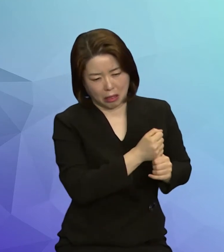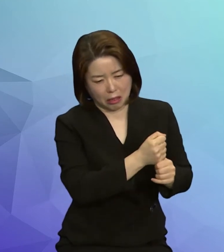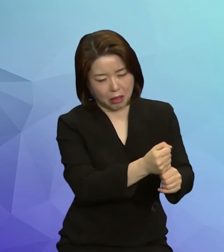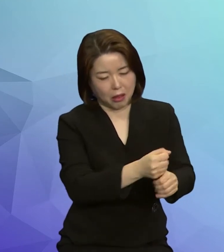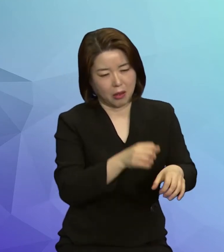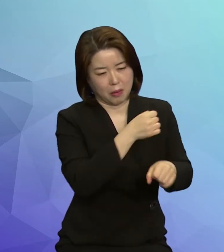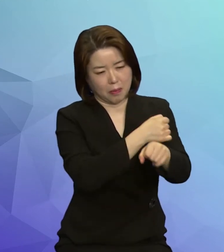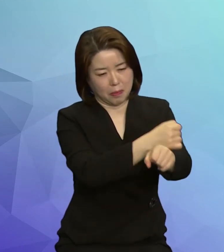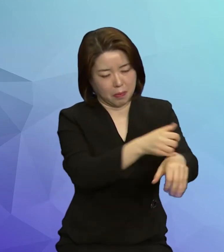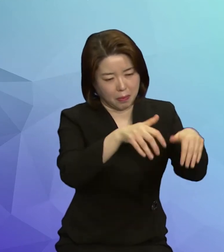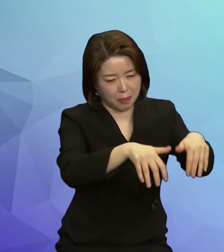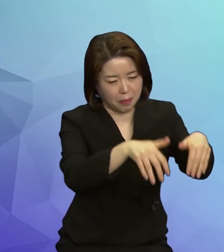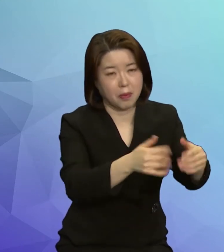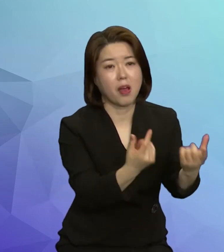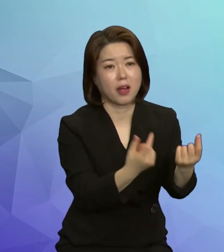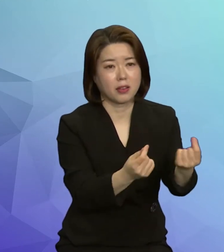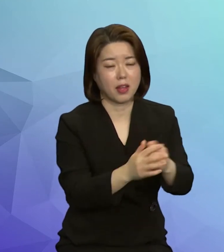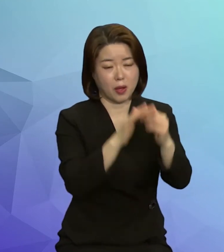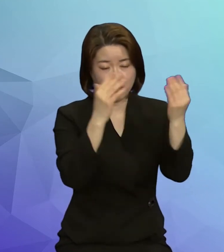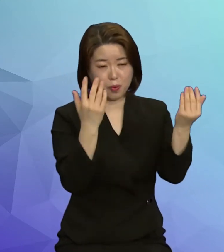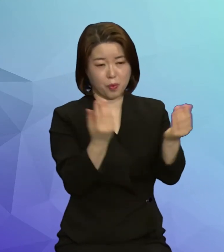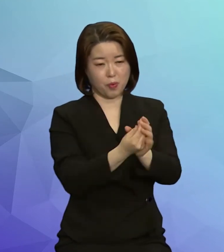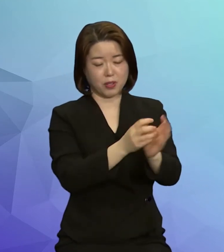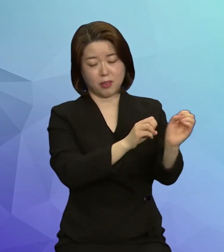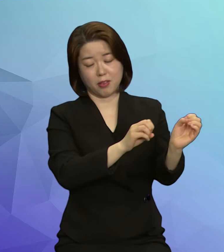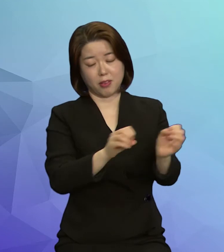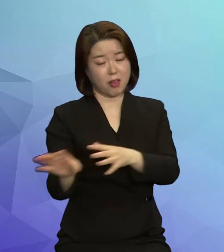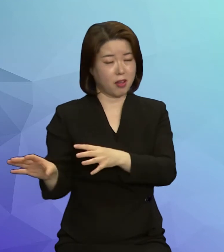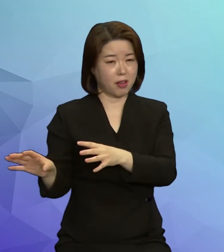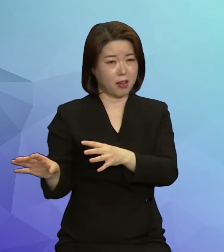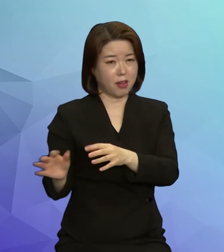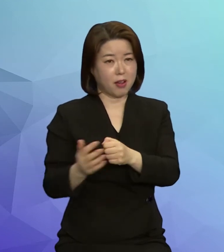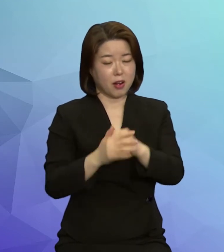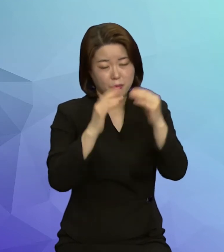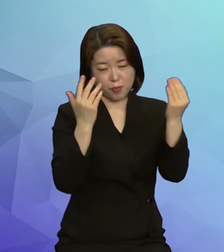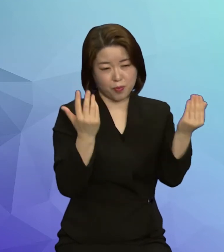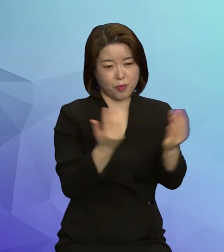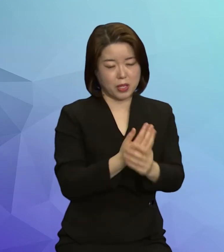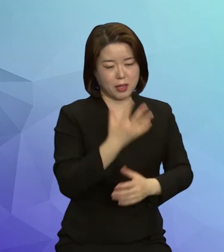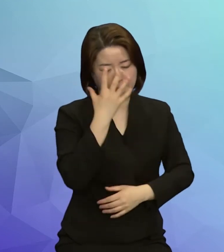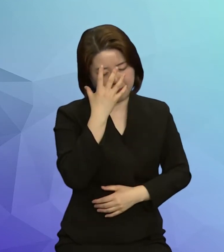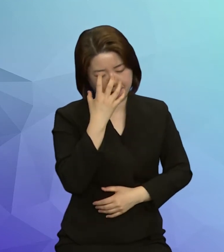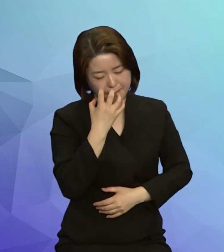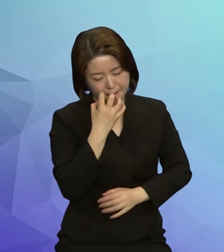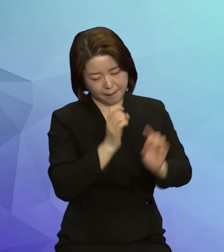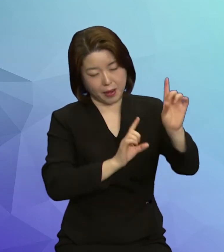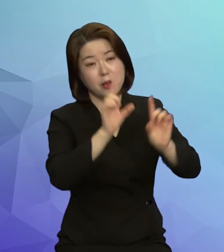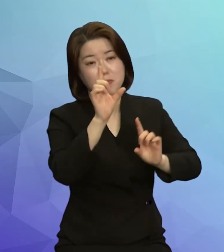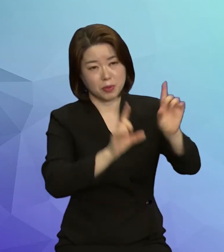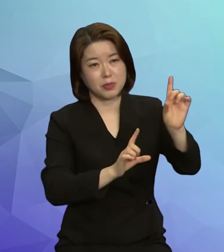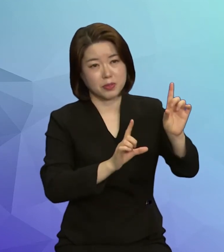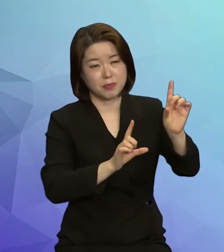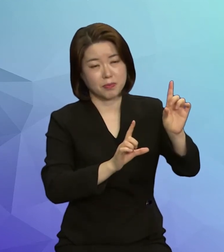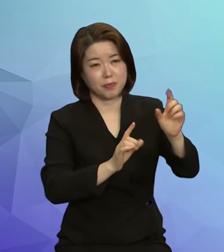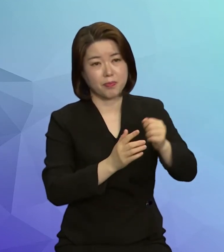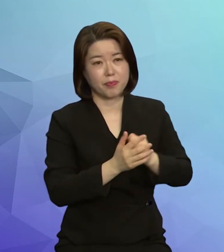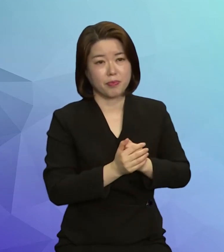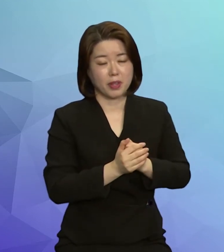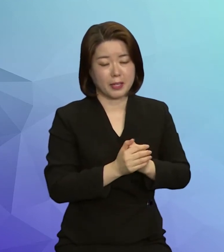끌려가는 포로와 같았어요. 완전히 다 잃어버리고 완전히 비참해진